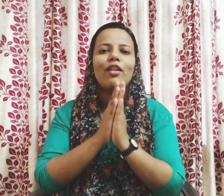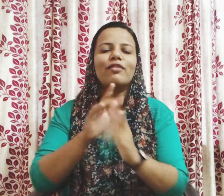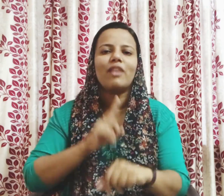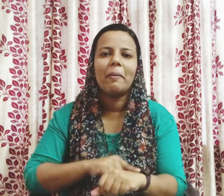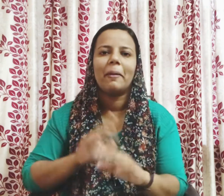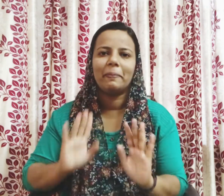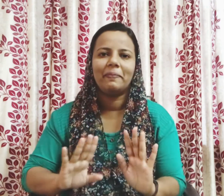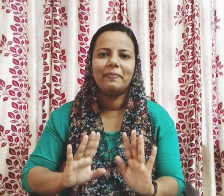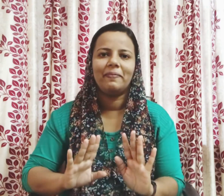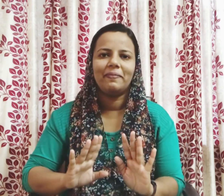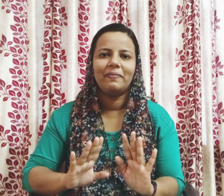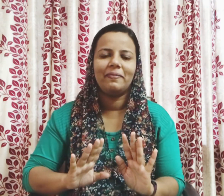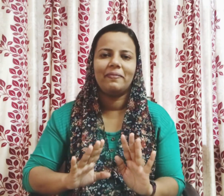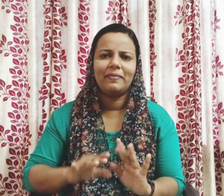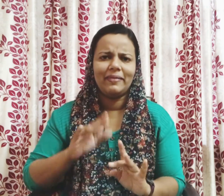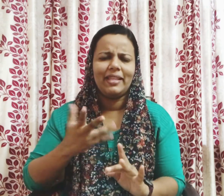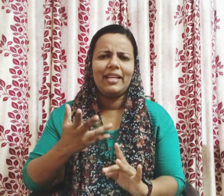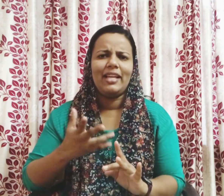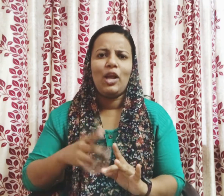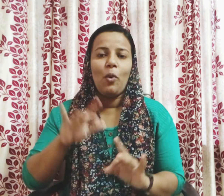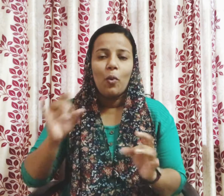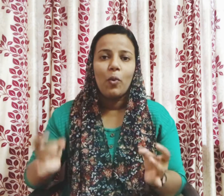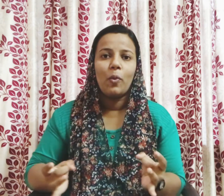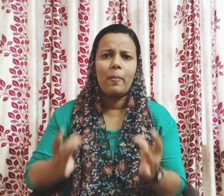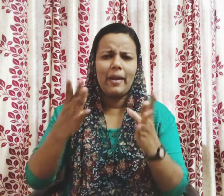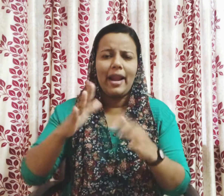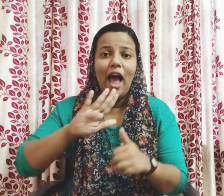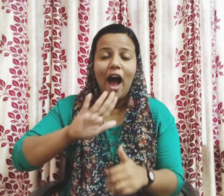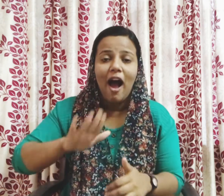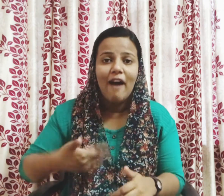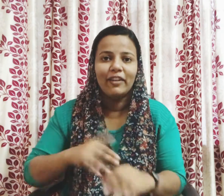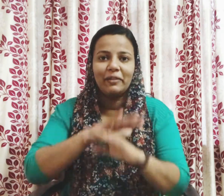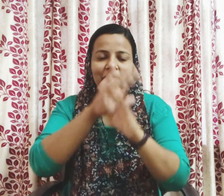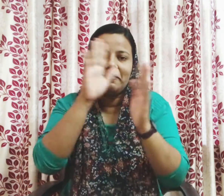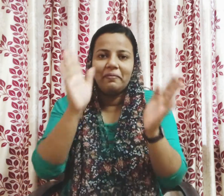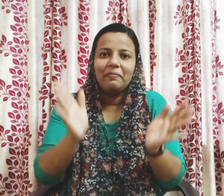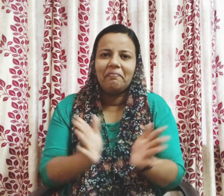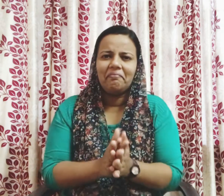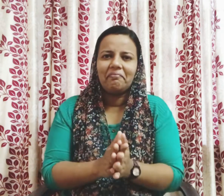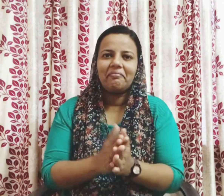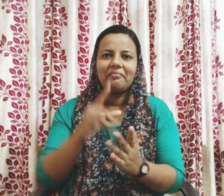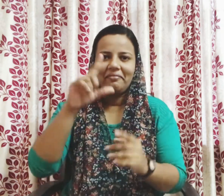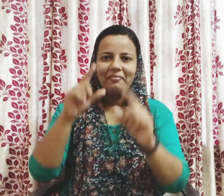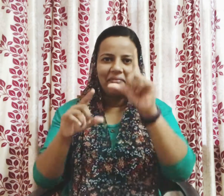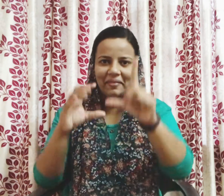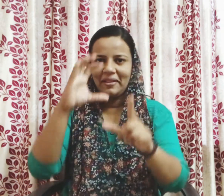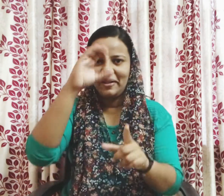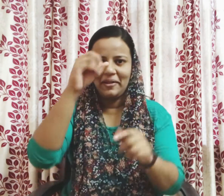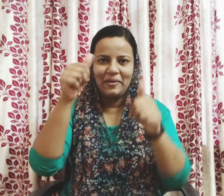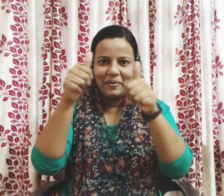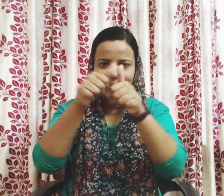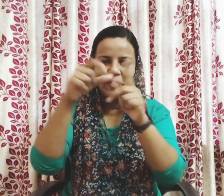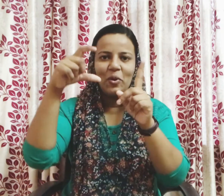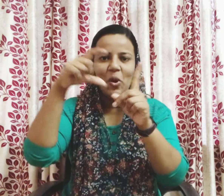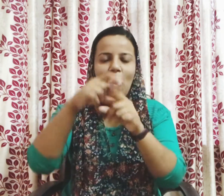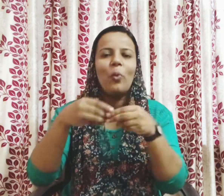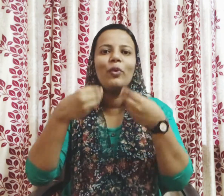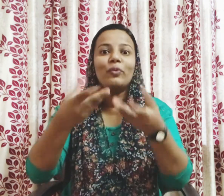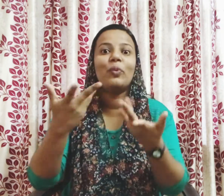കർത്താവിൻ്റെ സന്നിധിയിലിരിക്കുമ്പോഴാണ്. ഇങ്ങനെ വേണം പറയാം, ഒരു പകൽക്കാലം ആവശ്യമായതെല്ലാം നമ്മളിൽ ലോഡ് ചെയ്യപ്പെടുന്നത് എപ്പോഴാണ്, നമ്മൾ